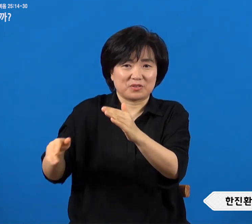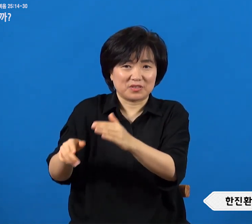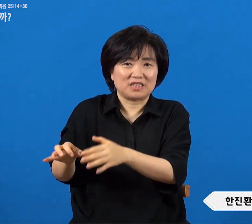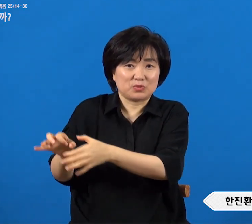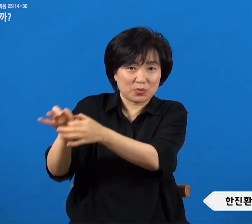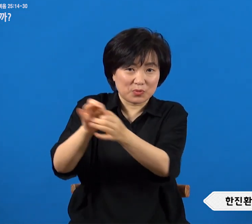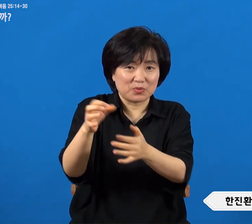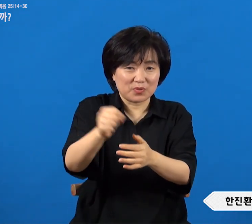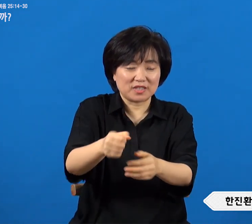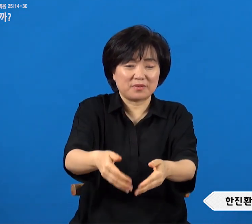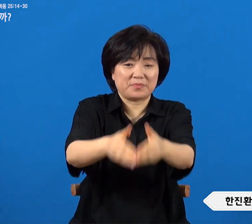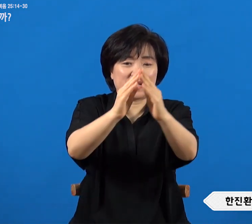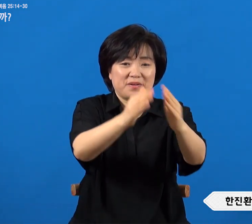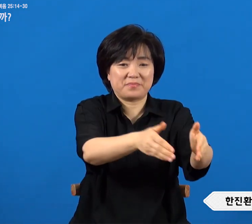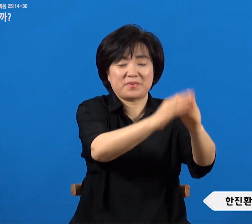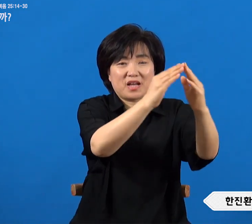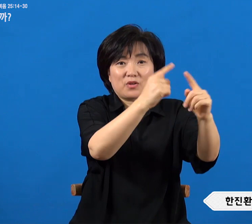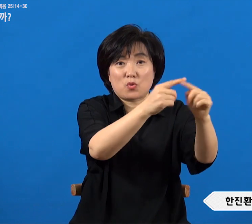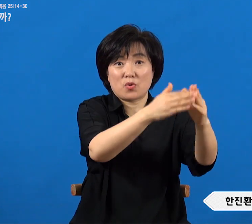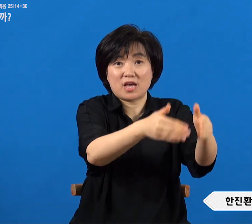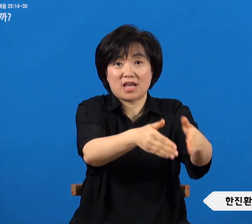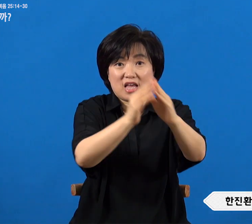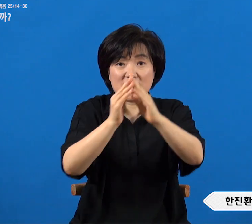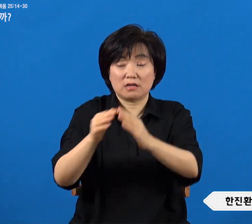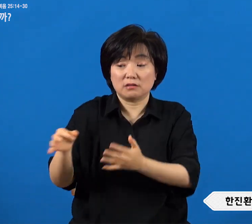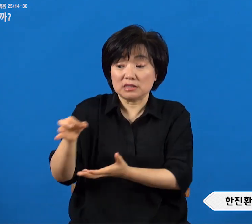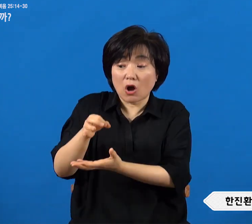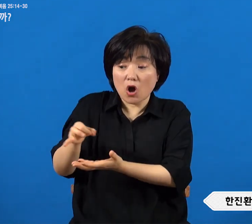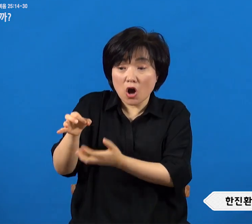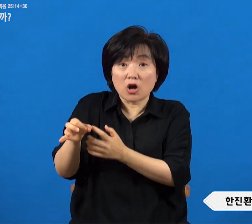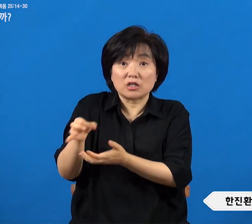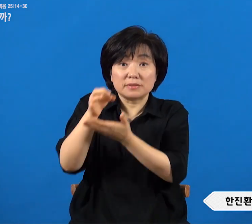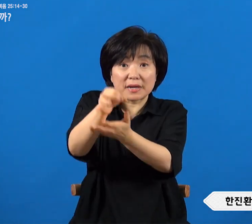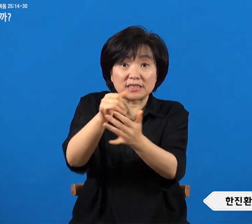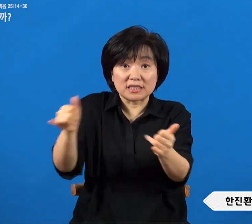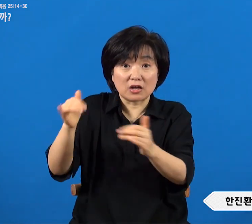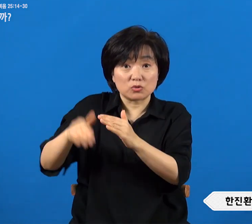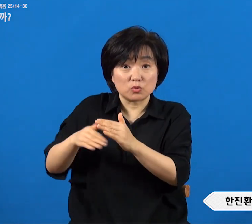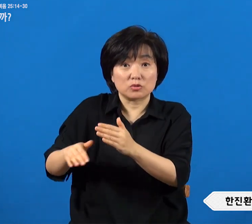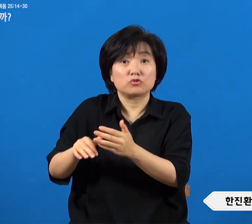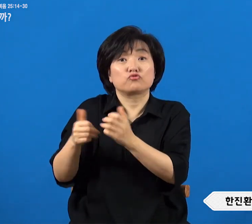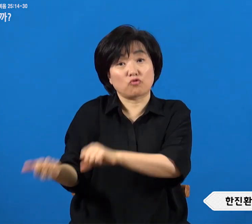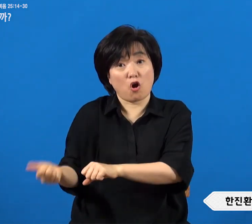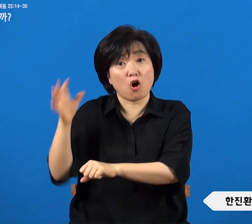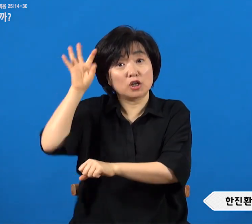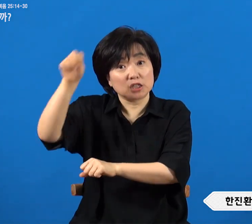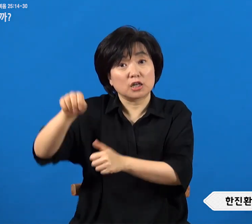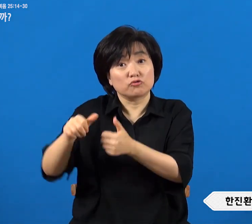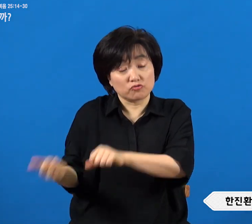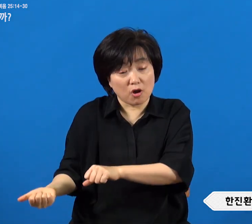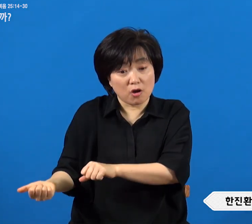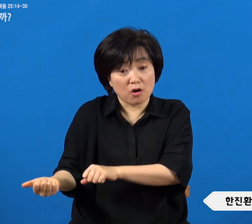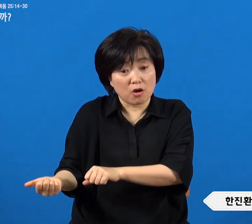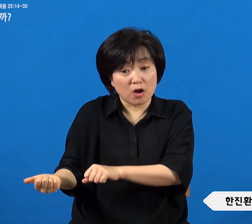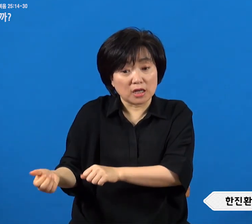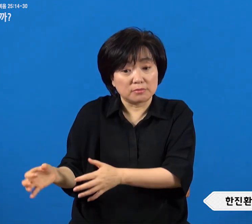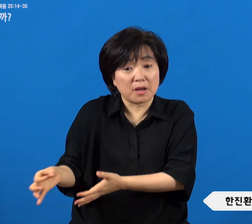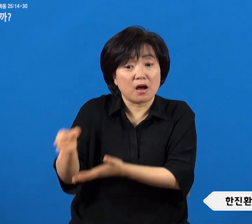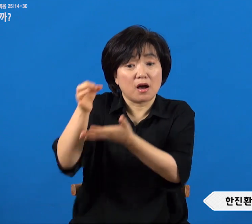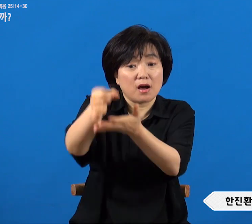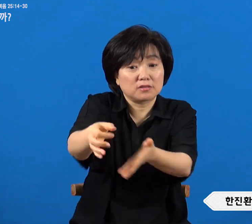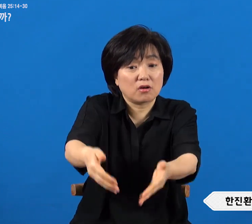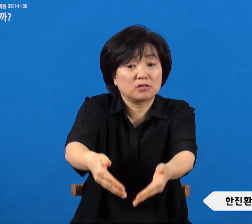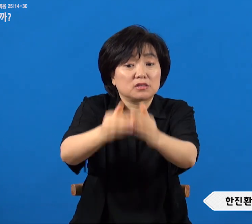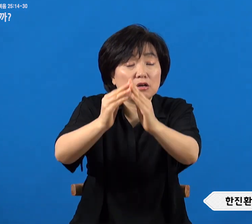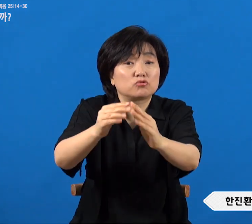있습니다. 헌금한 분들은 언젠가는 세상 떠나겠지만은 예배당은 영원히 남을 것입니다. 주님